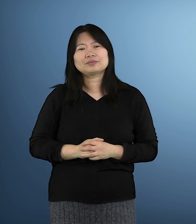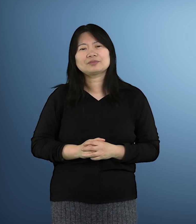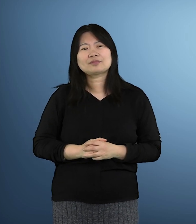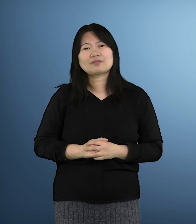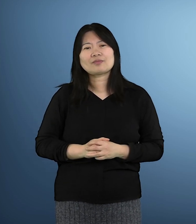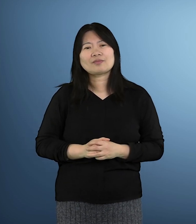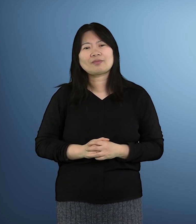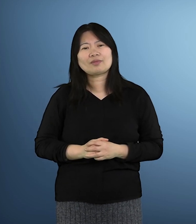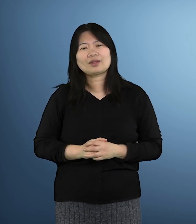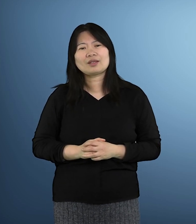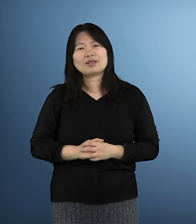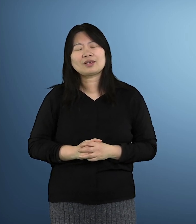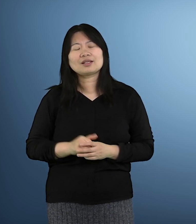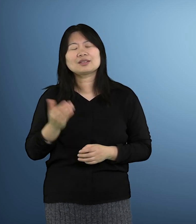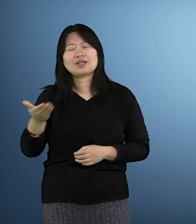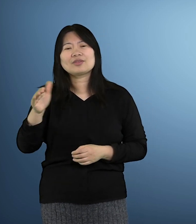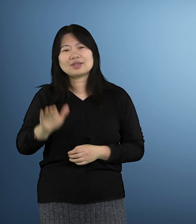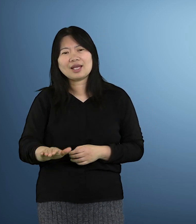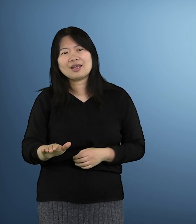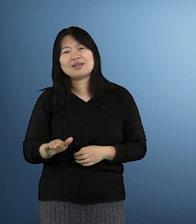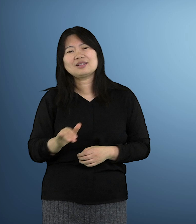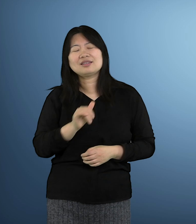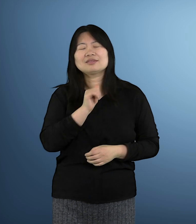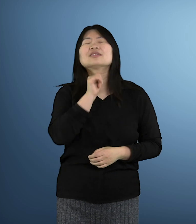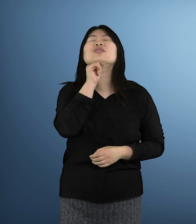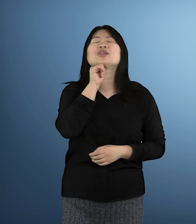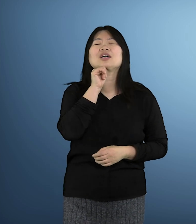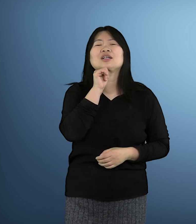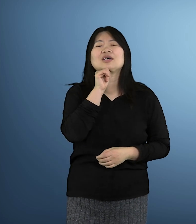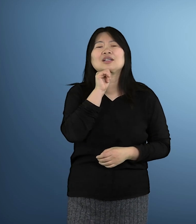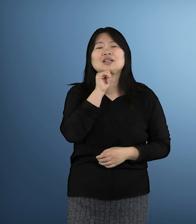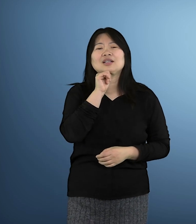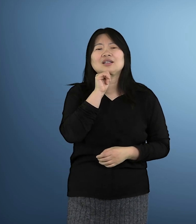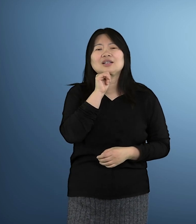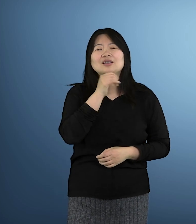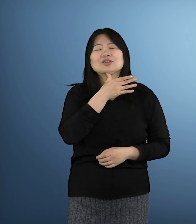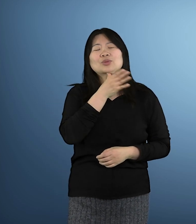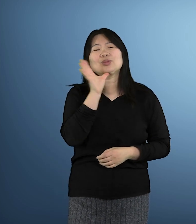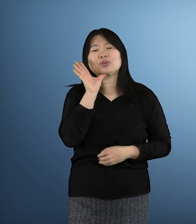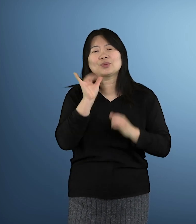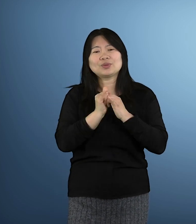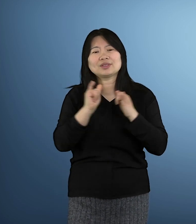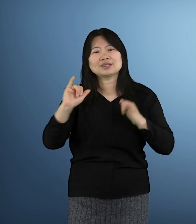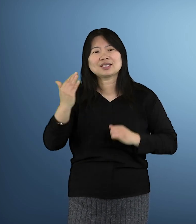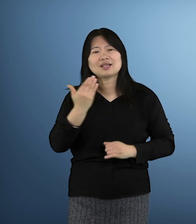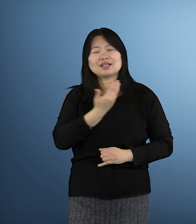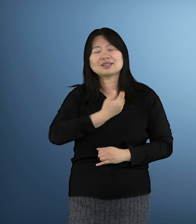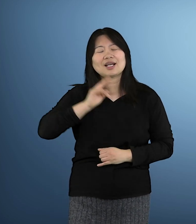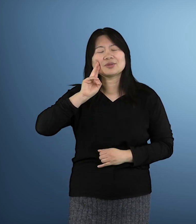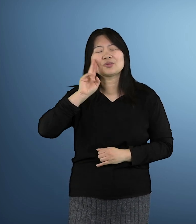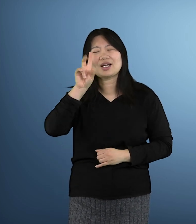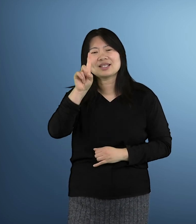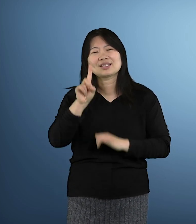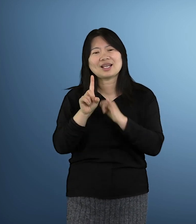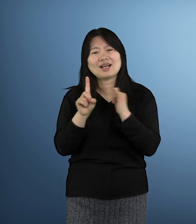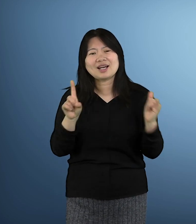없어요. 그런데 초라한 노구가 되어버린 사도 한